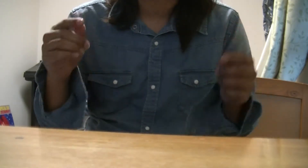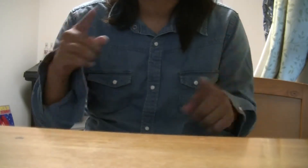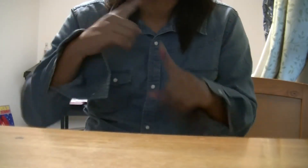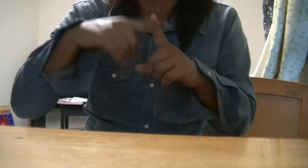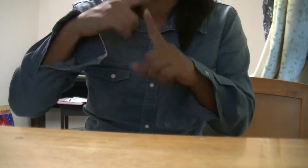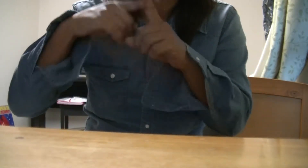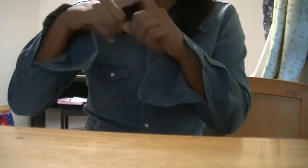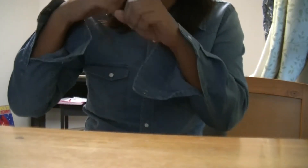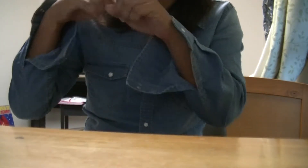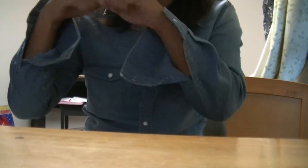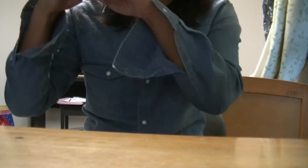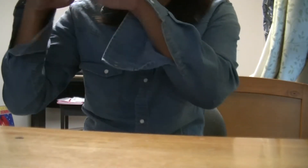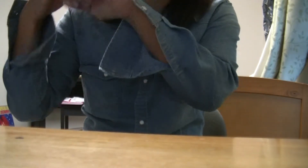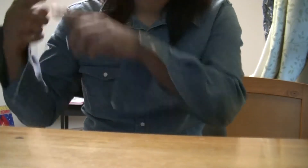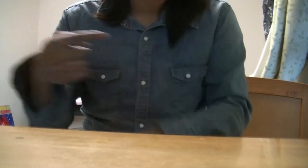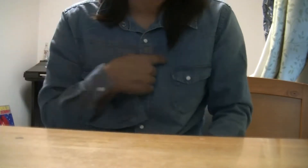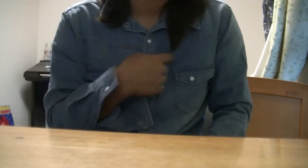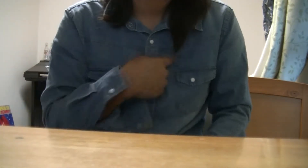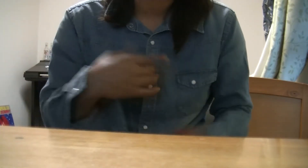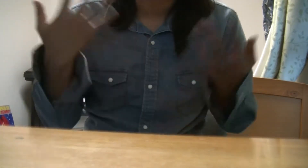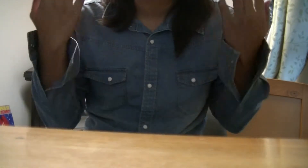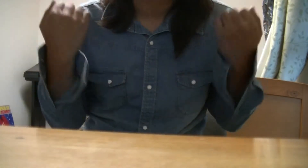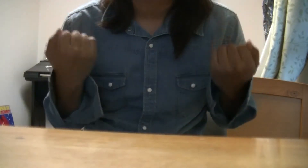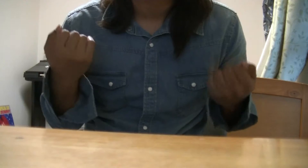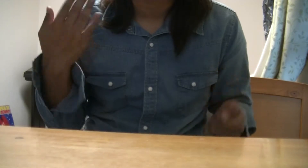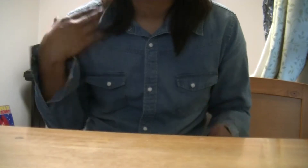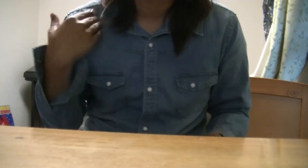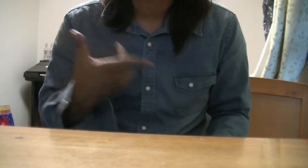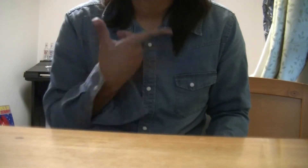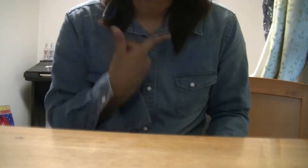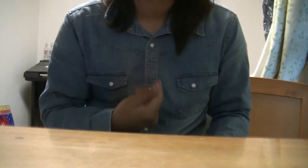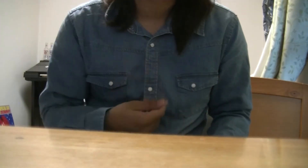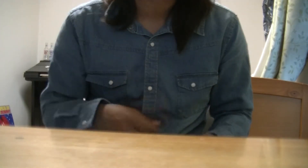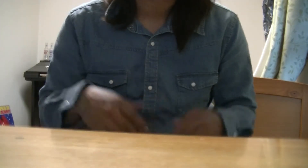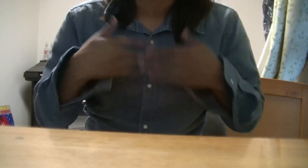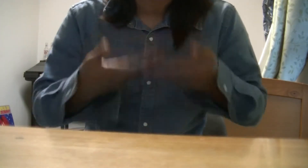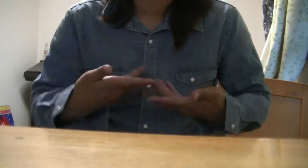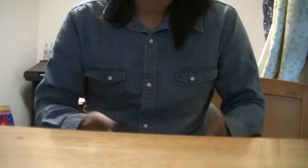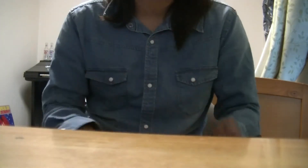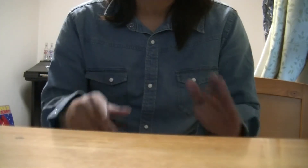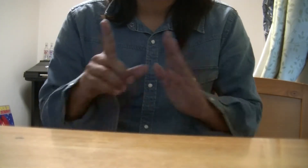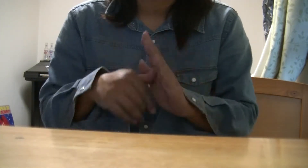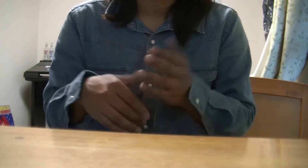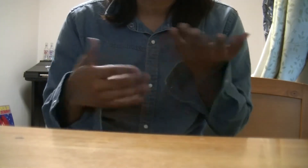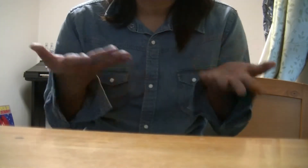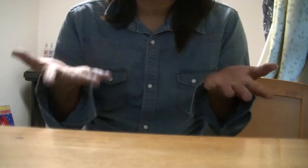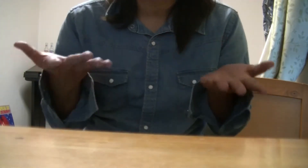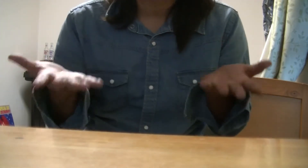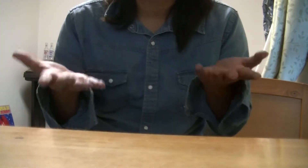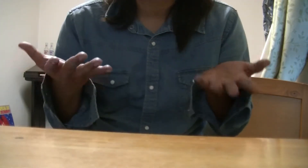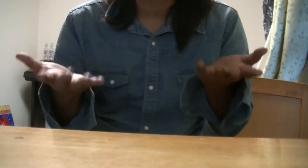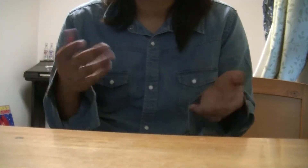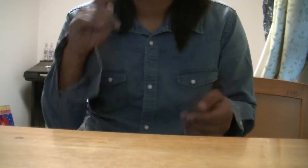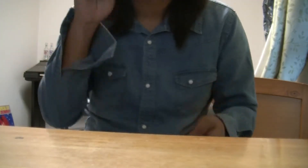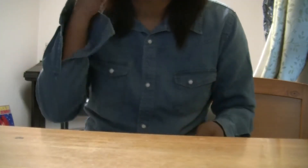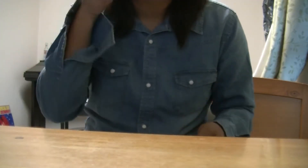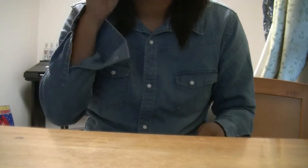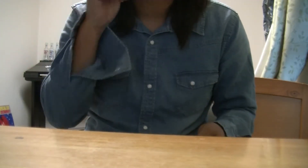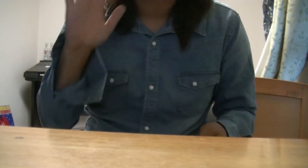ターを持っててほしいんです、まあ、私たちは生まれた時から両手にカウンターを持ってる、あ、目に見えないですよ、目に見えないカチカチカ